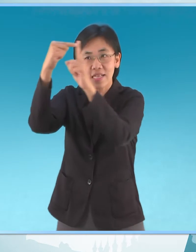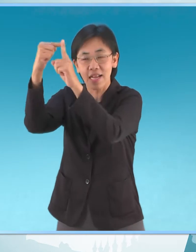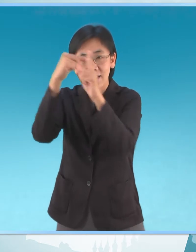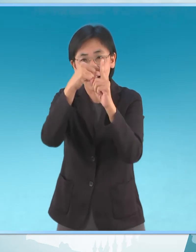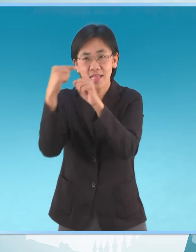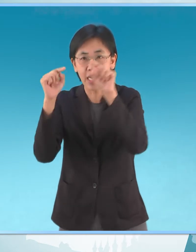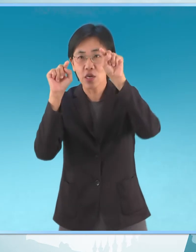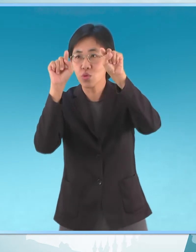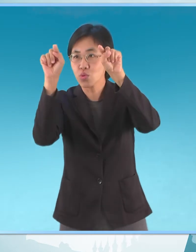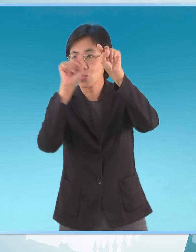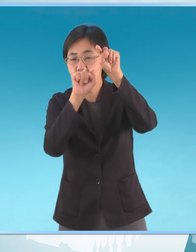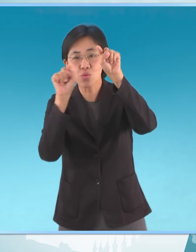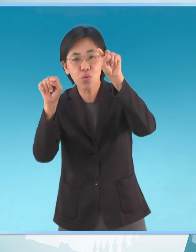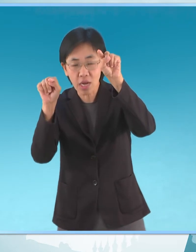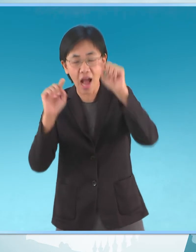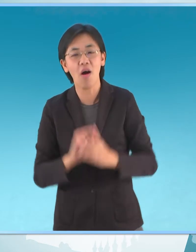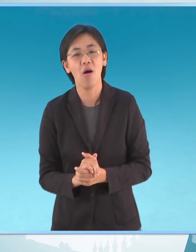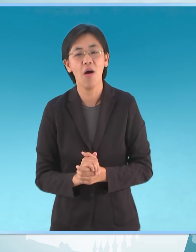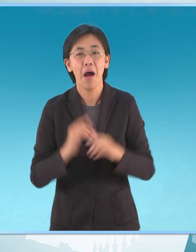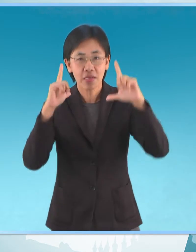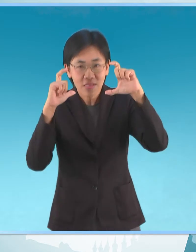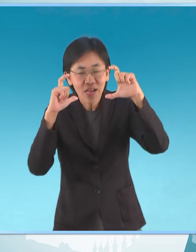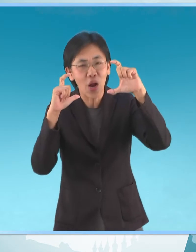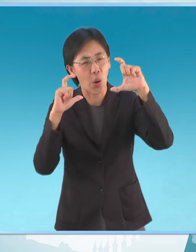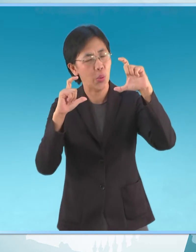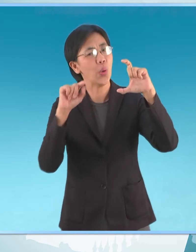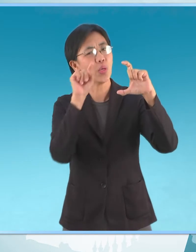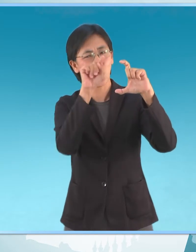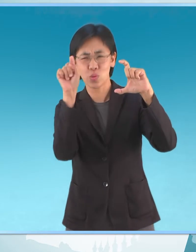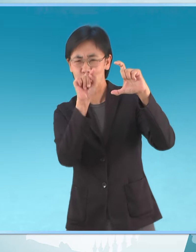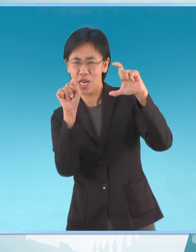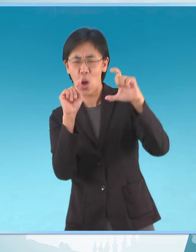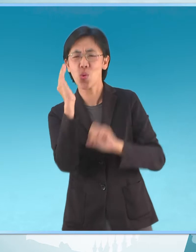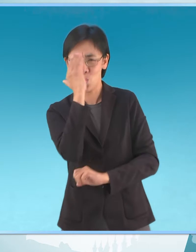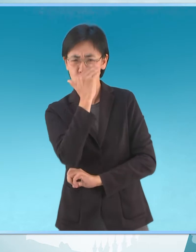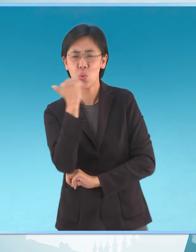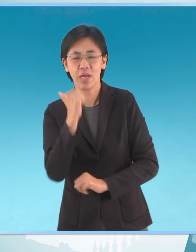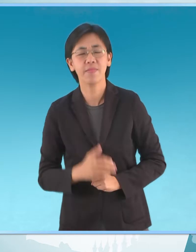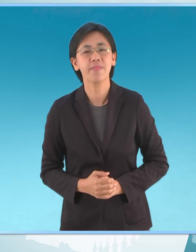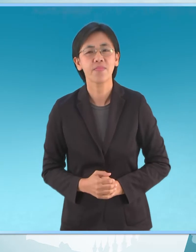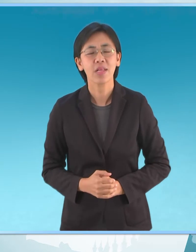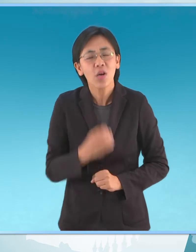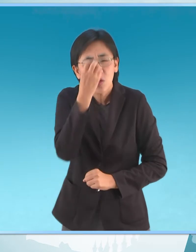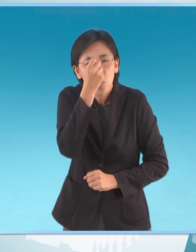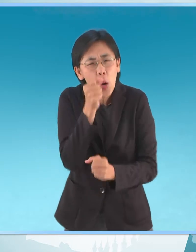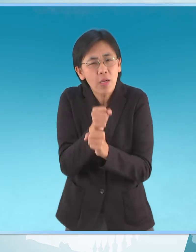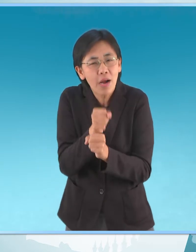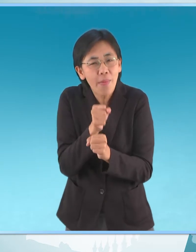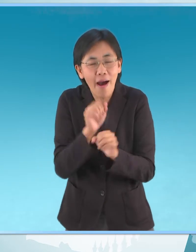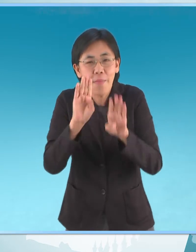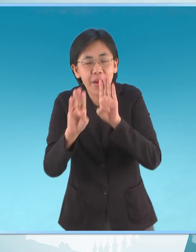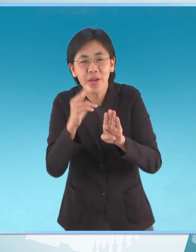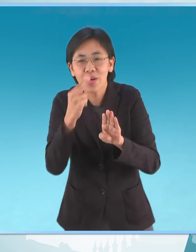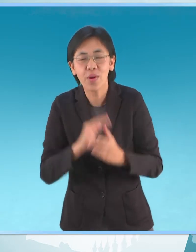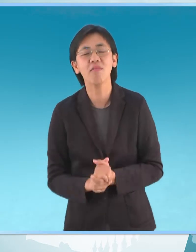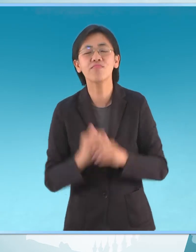องเนี่ยจะเป็นจุดที่ทำให้รูปเนี่ยมีองค์ประกอบที่สวยงามเดี๋ยวเราลองไปปฏิบัติดูแล้วเราจะเปรียบเทียบกับ